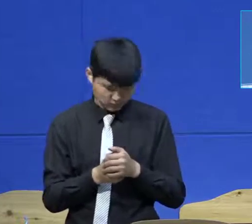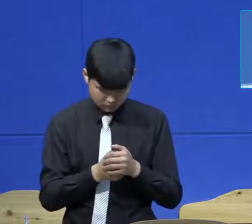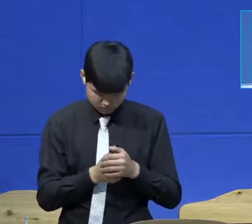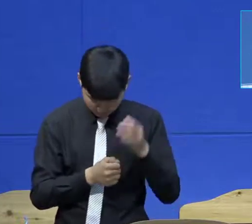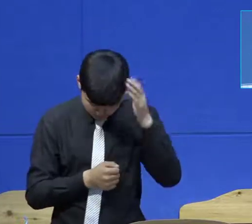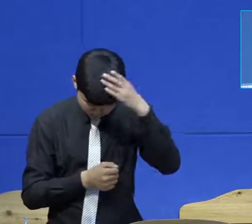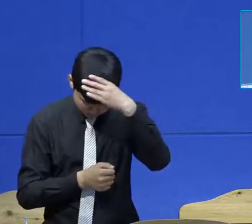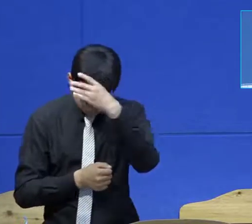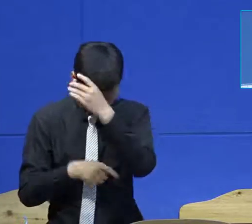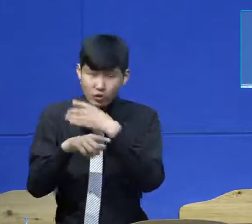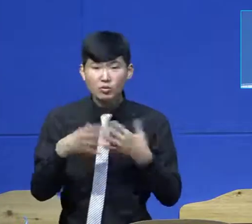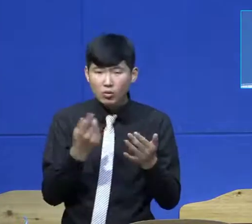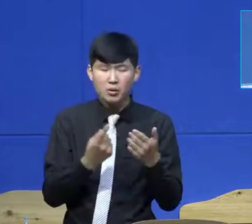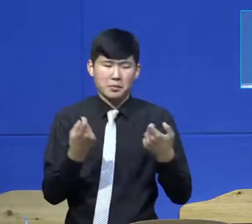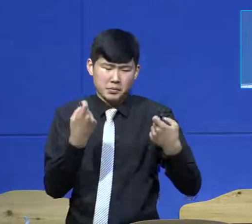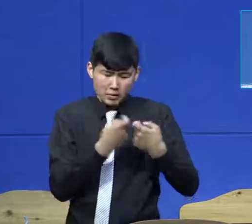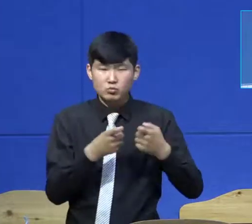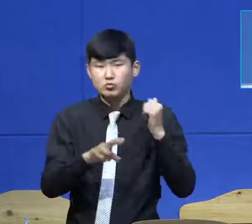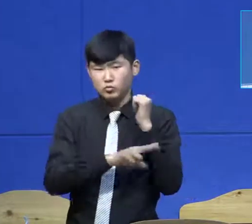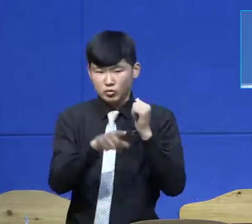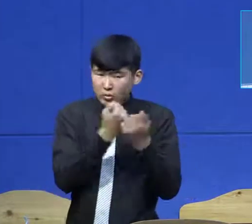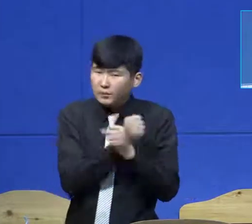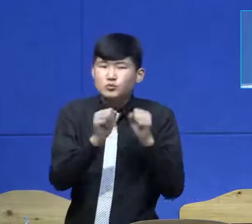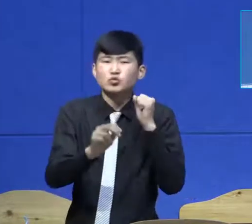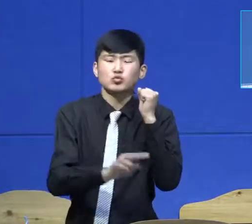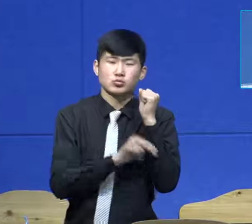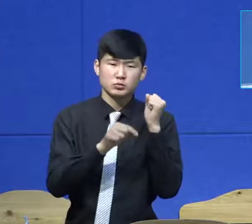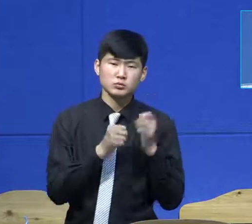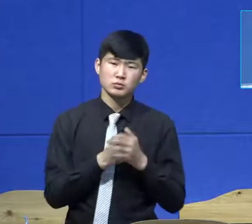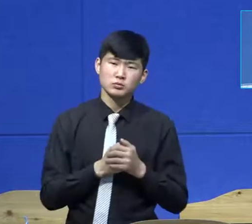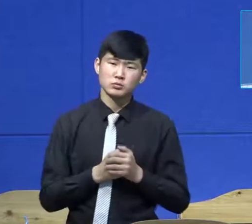Одоо бол тааламжтай өдөр, одоо бол авралын өдөр.